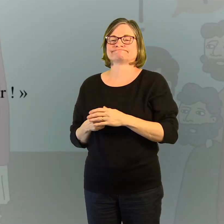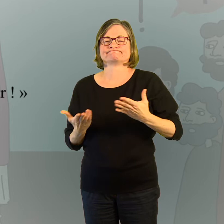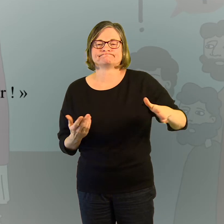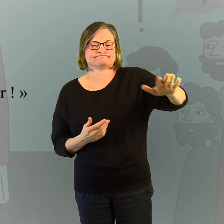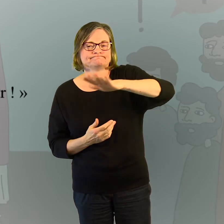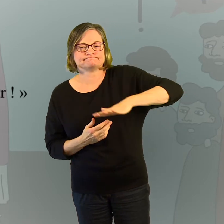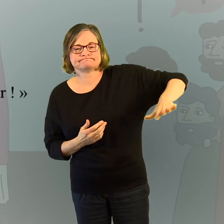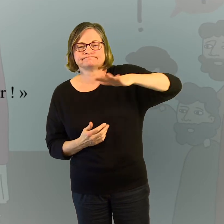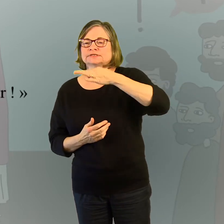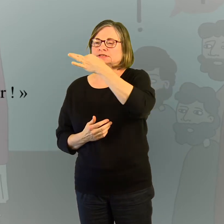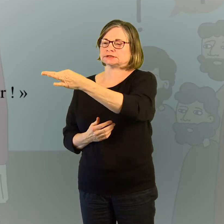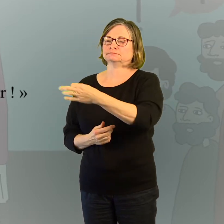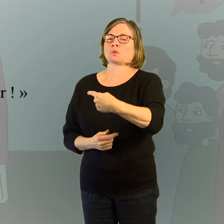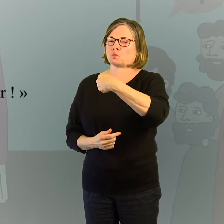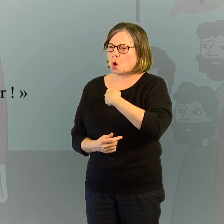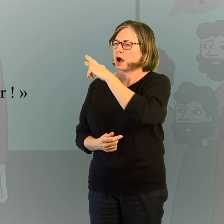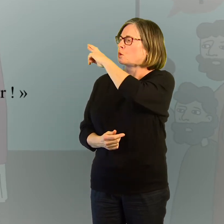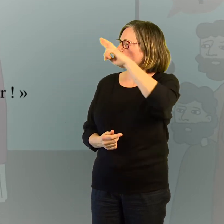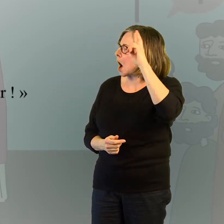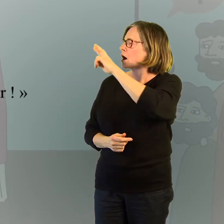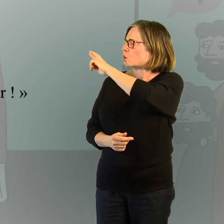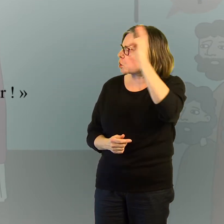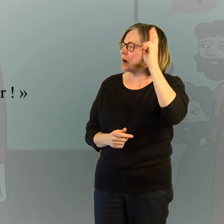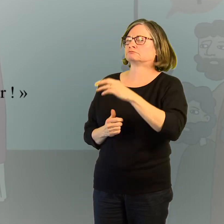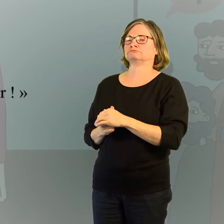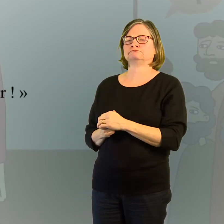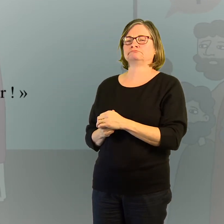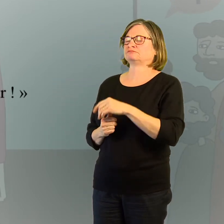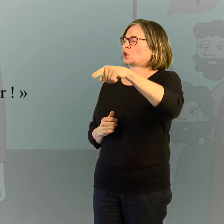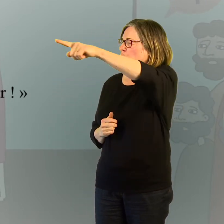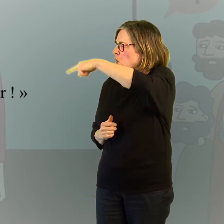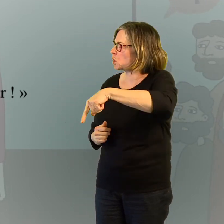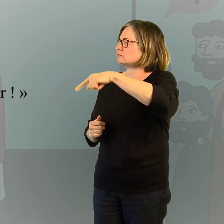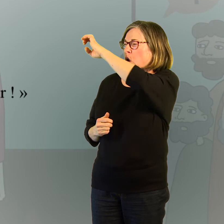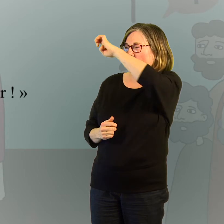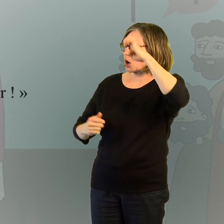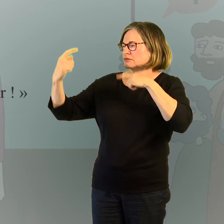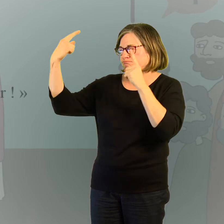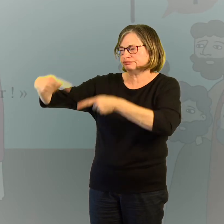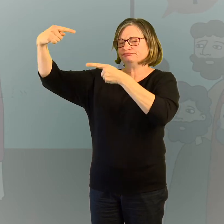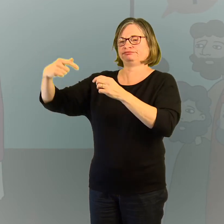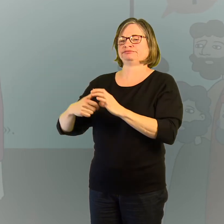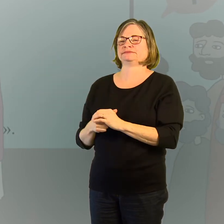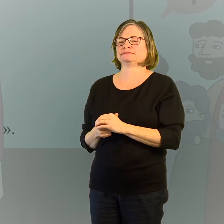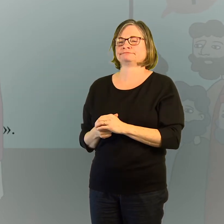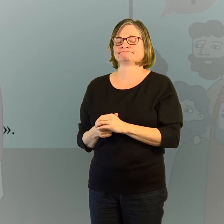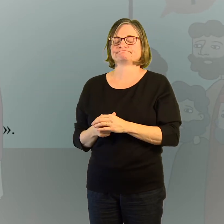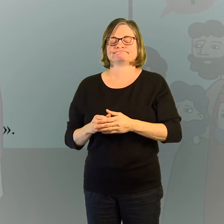Tous ceux qui disent « Je suis roi » sont des ennemis de l'empereur.